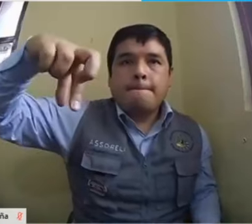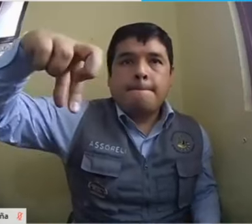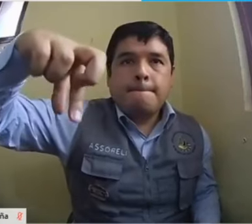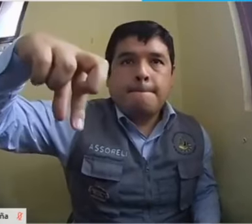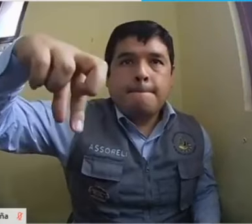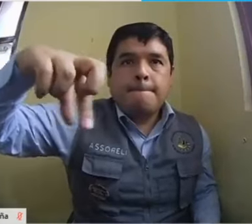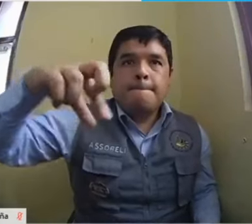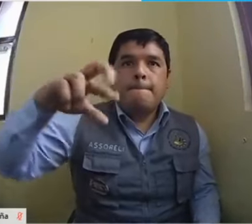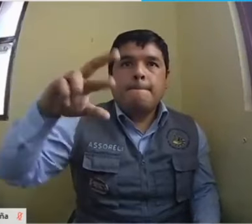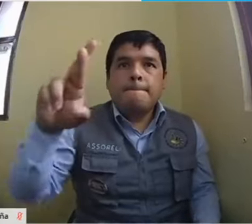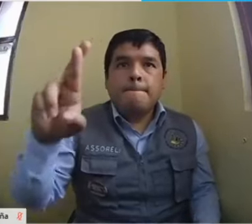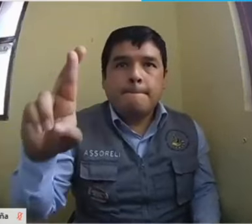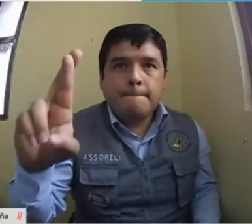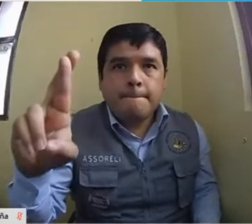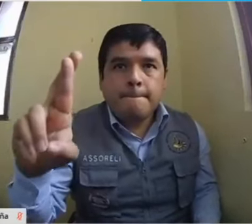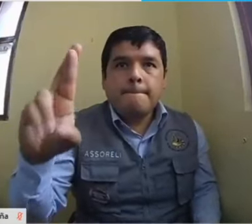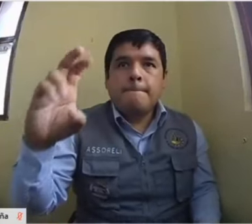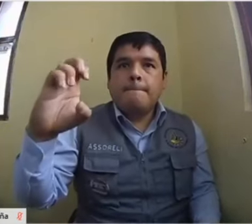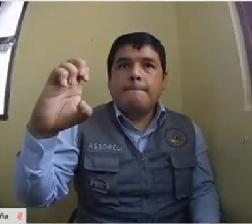esa es la señal de aprender.